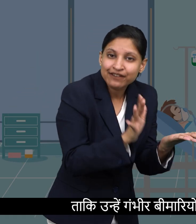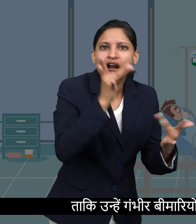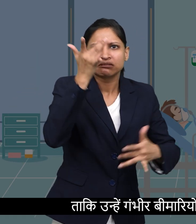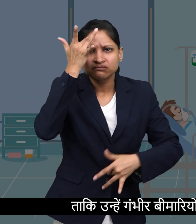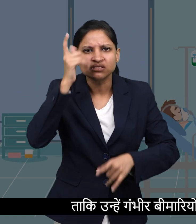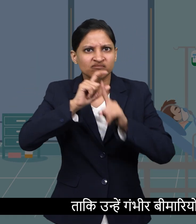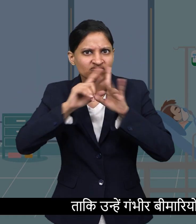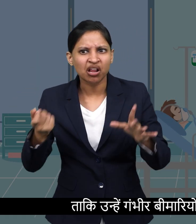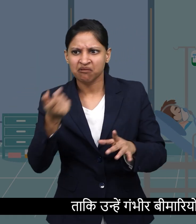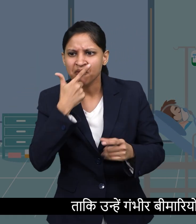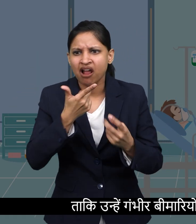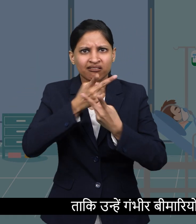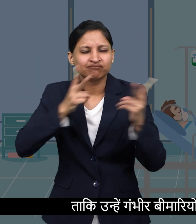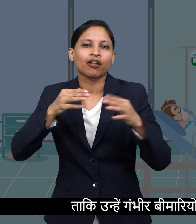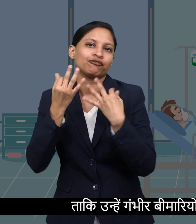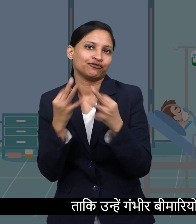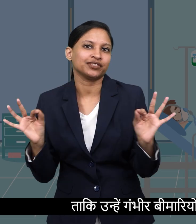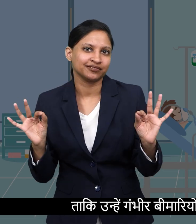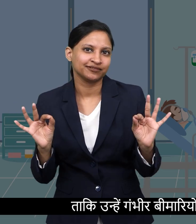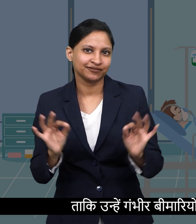चिकित्सा देखभाल मिल सके।